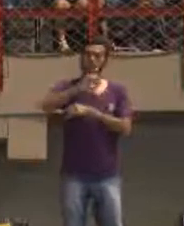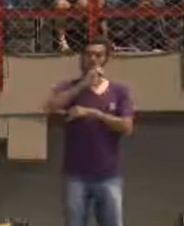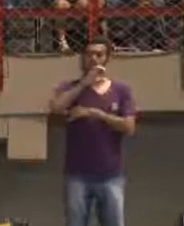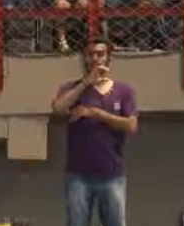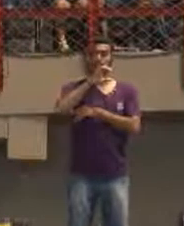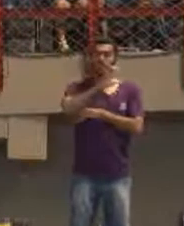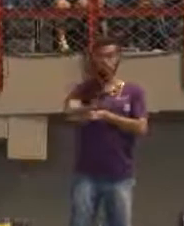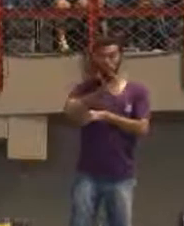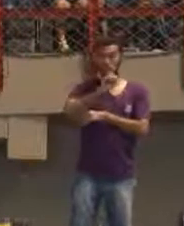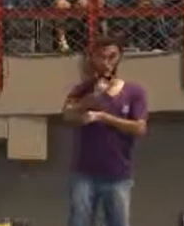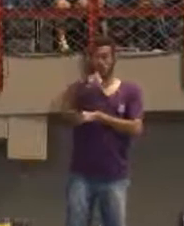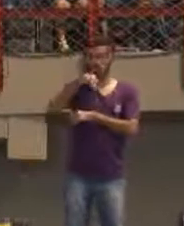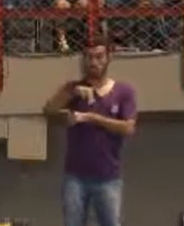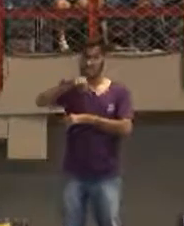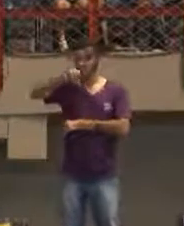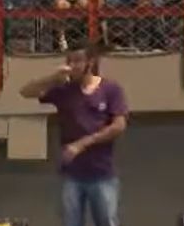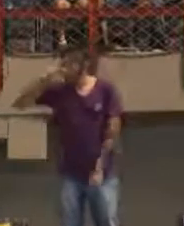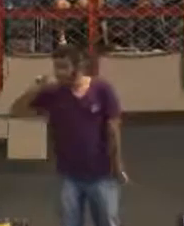C-O-N-S,